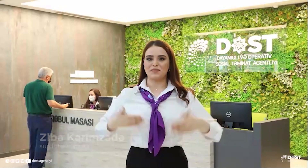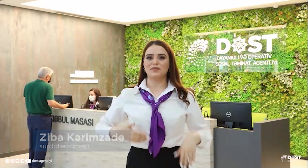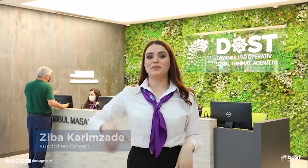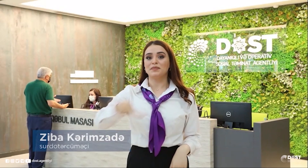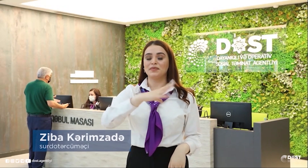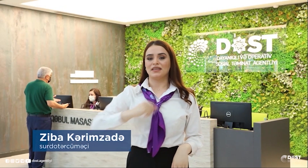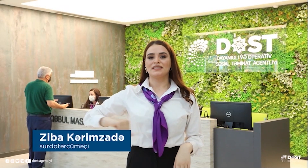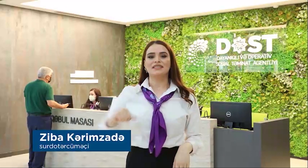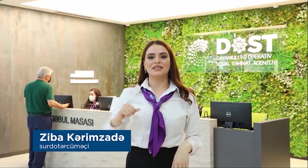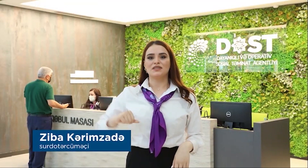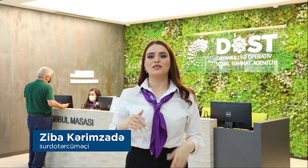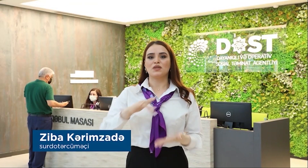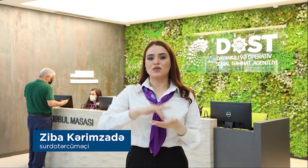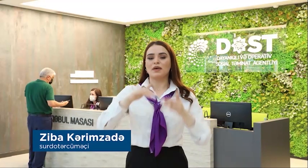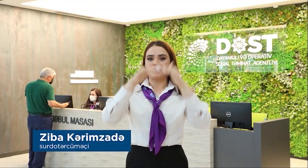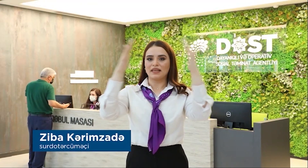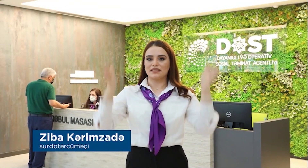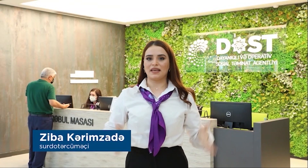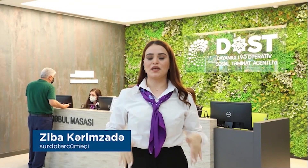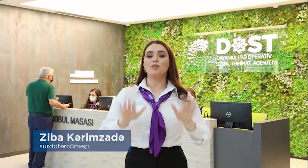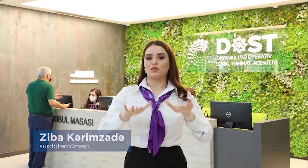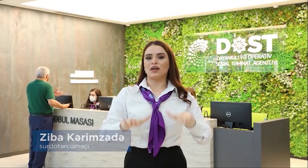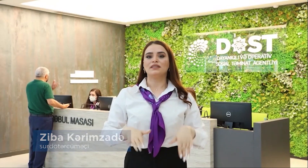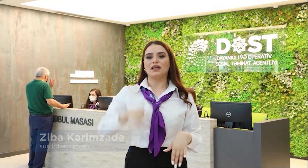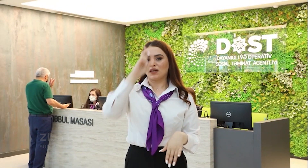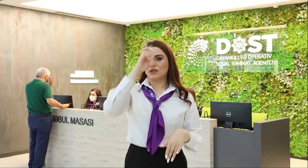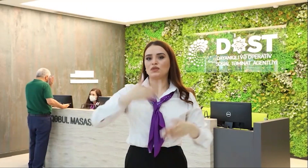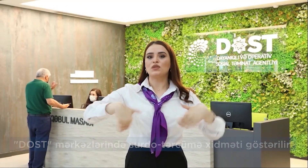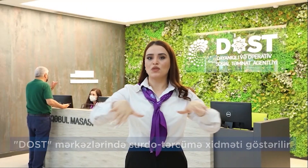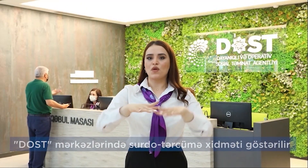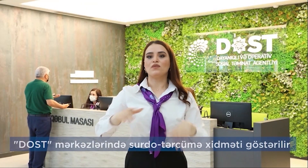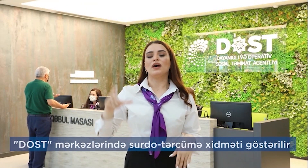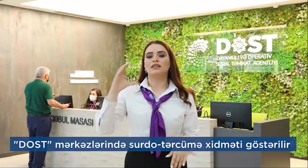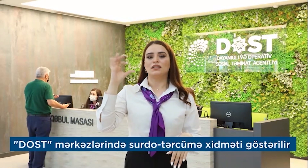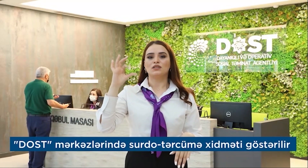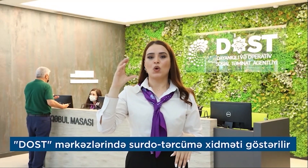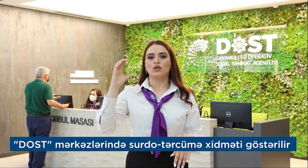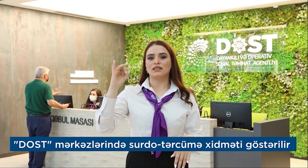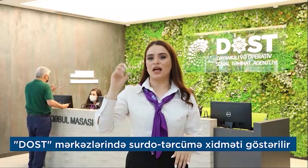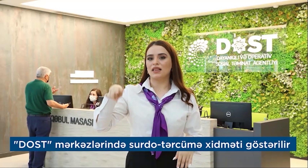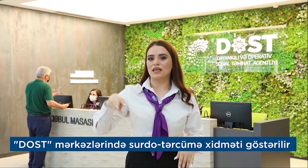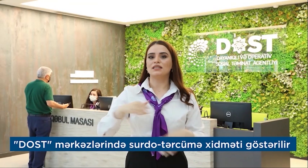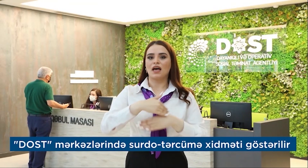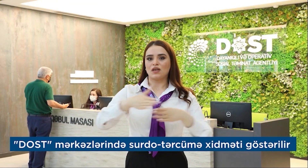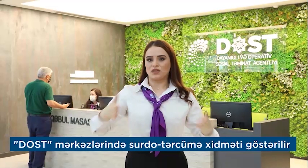Salam, biz Dost Mərkəzindəyik. Burada dövlətin sosial sahə üzrə xidmətləri, yəni